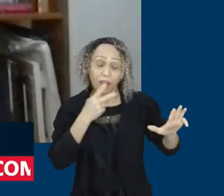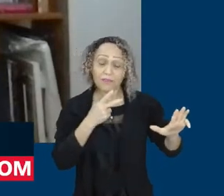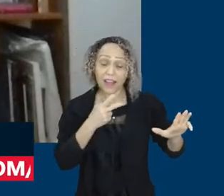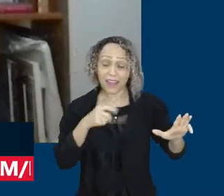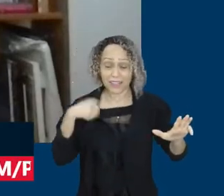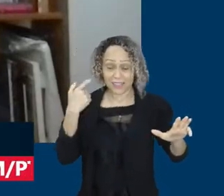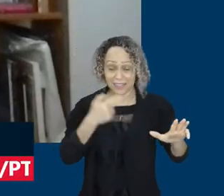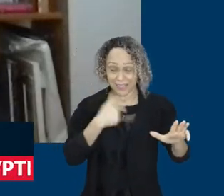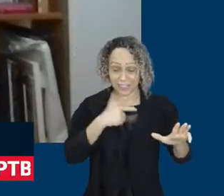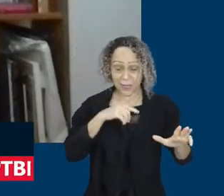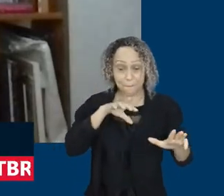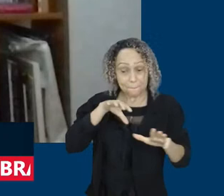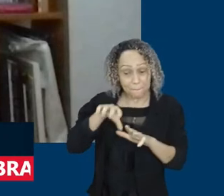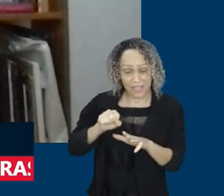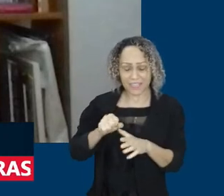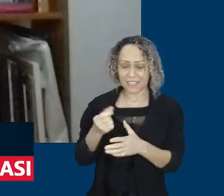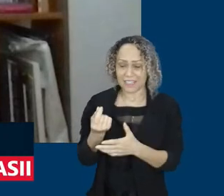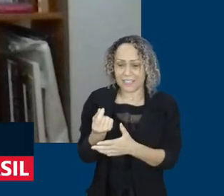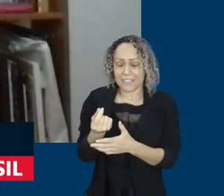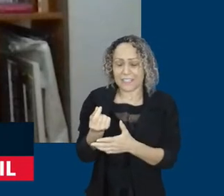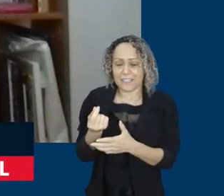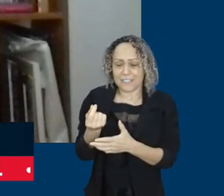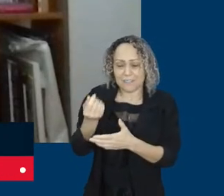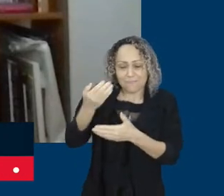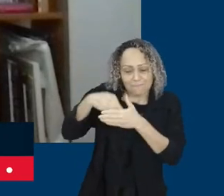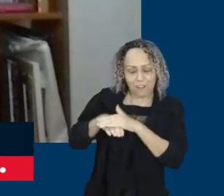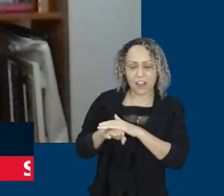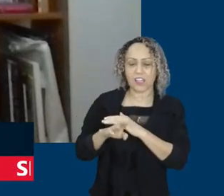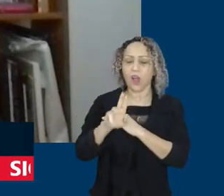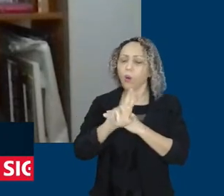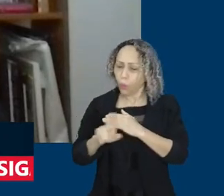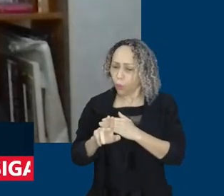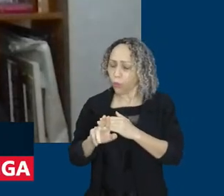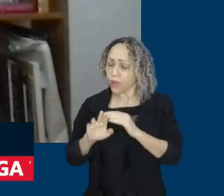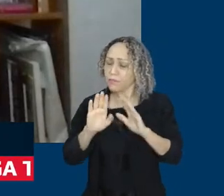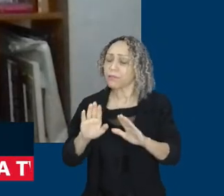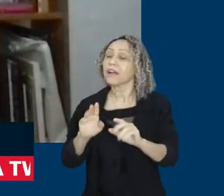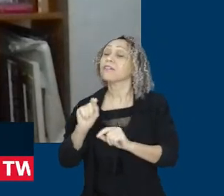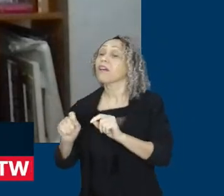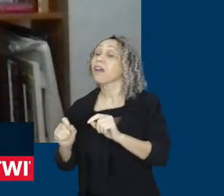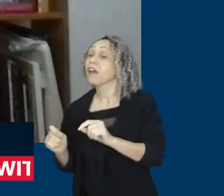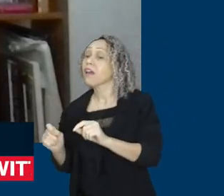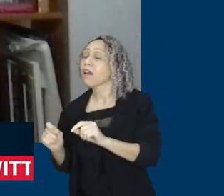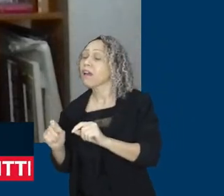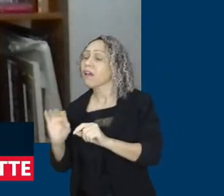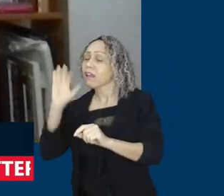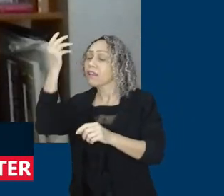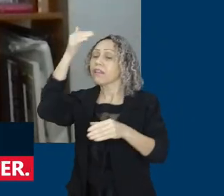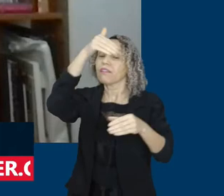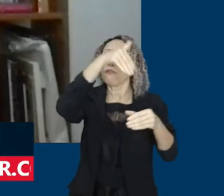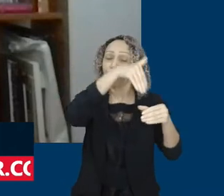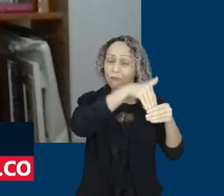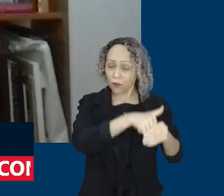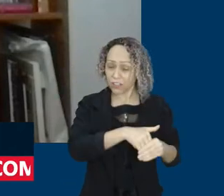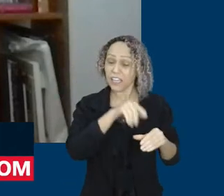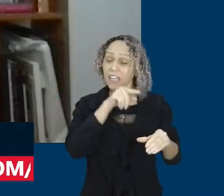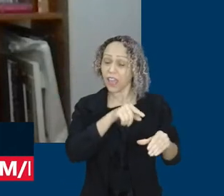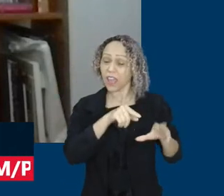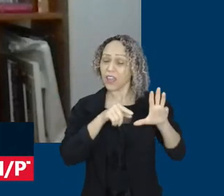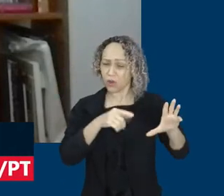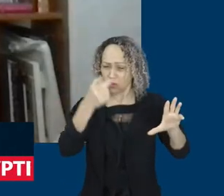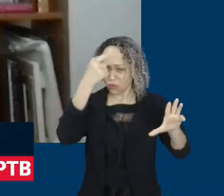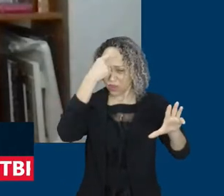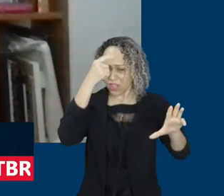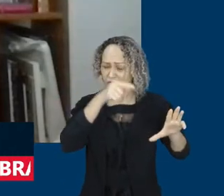a eleição, o Guedes vai pegar de volta. Pega o dinheiro, mas vota certo, vota com consciência, vota olhando para construir um